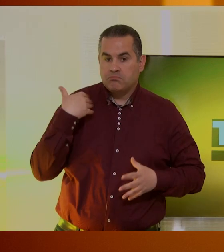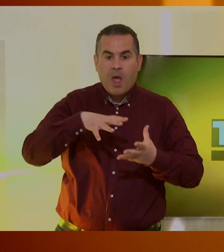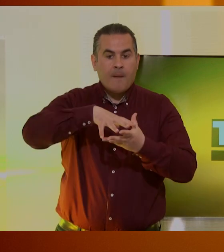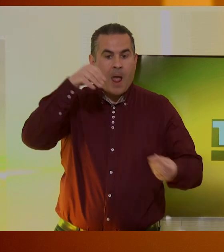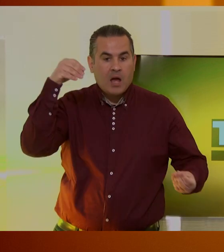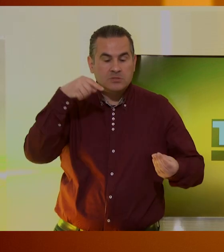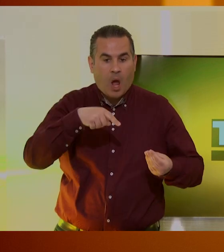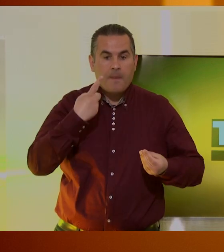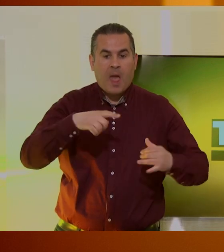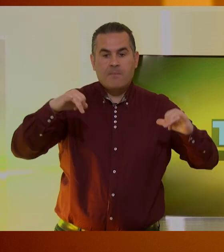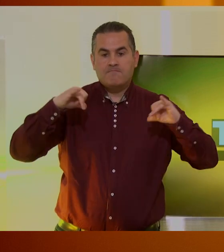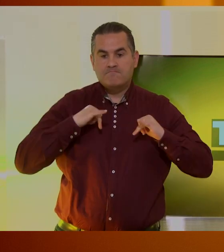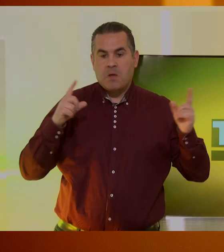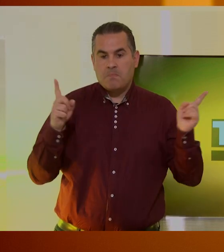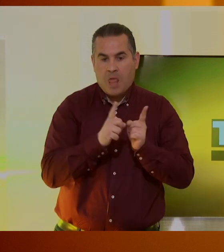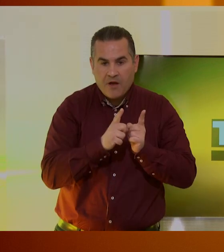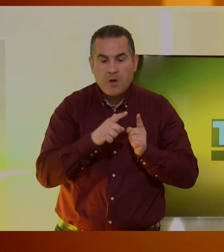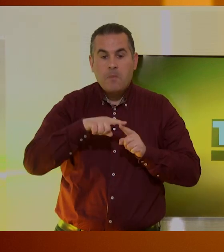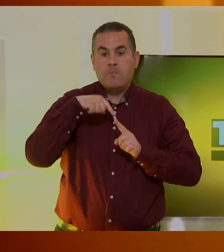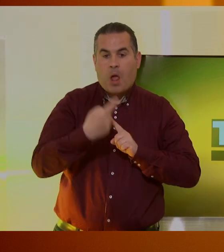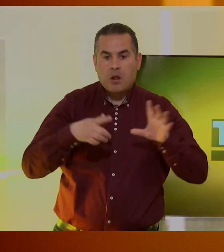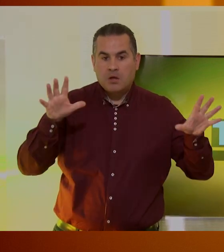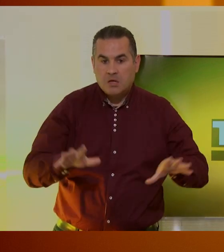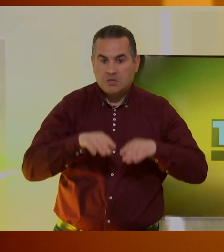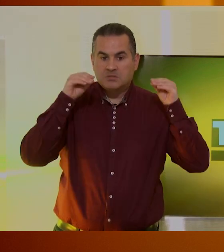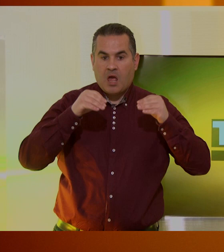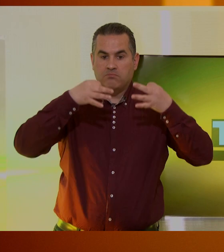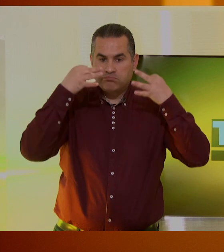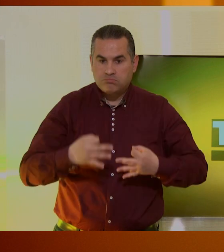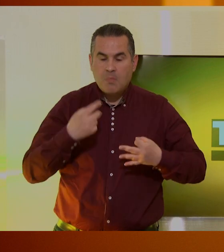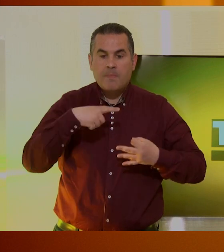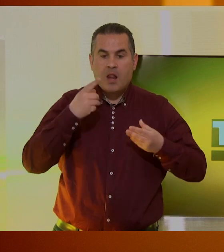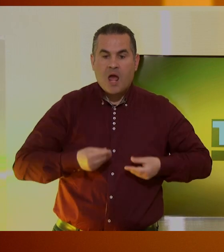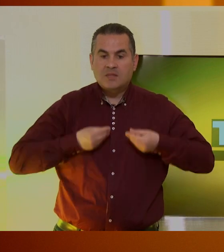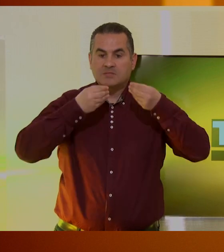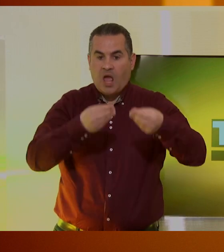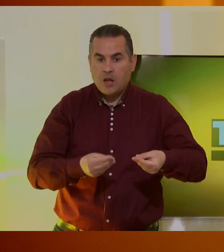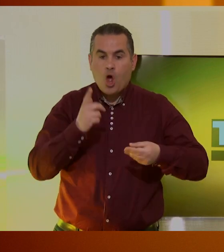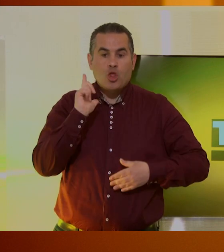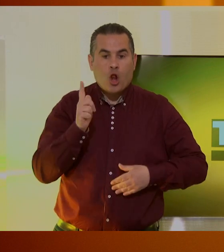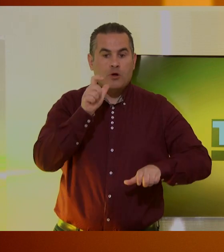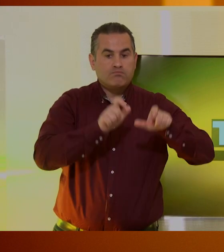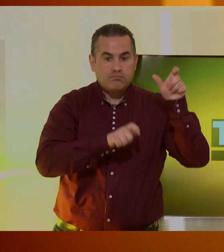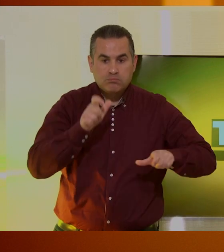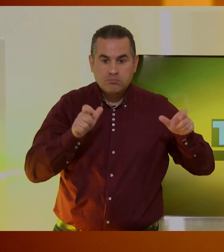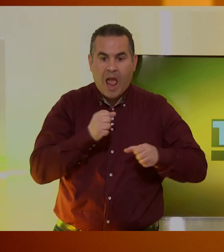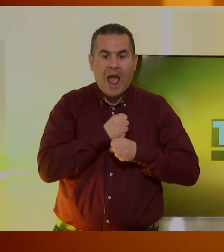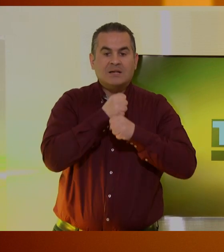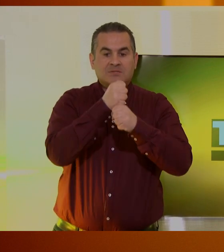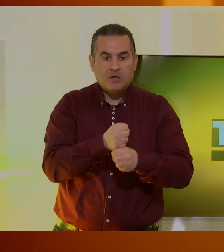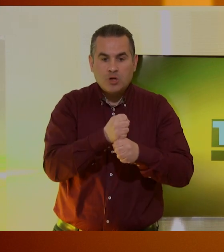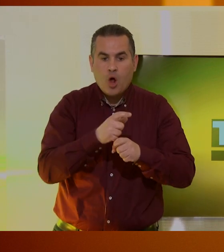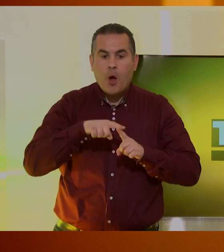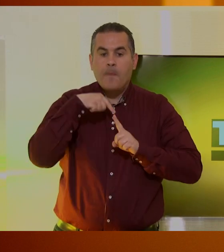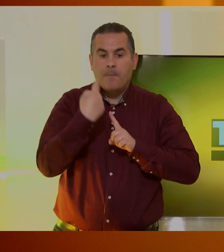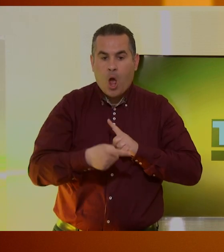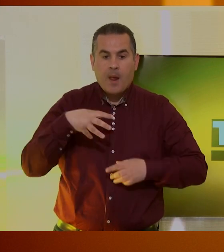dopo la breve pausa per il fine settimana di Pasqua inizia ora la volata decisiva per l'assegnazione delle 12 deleghe assessoriali prima del